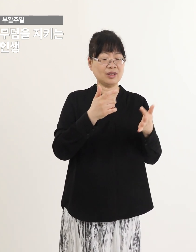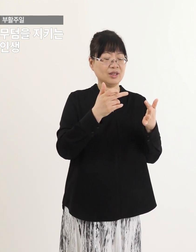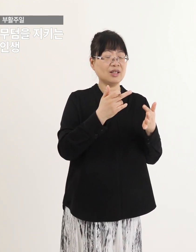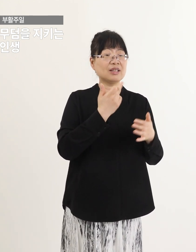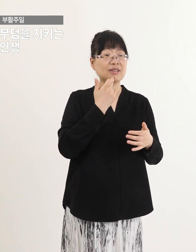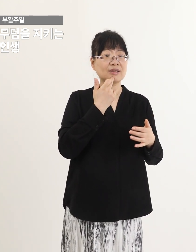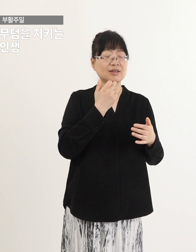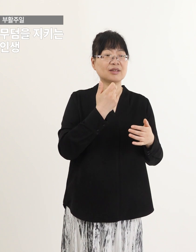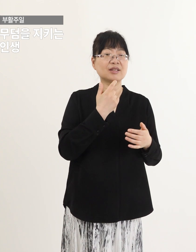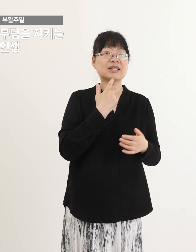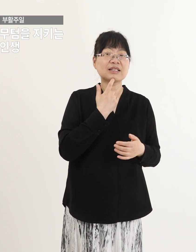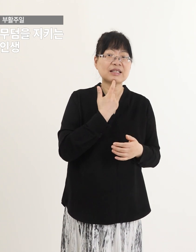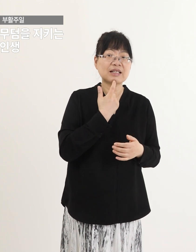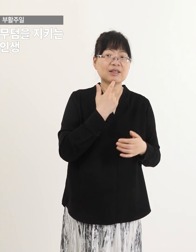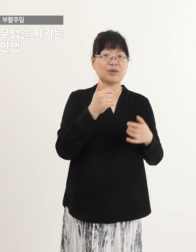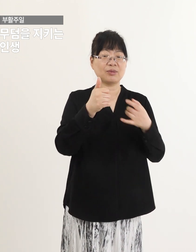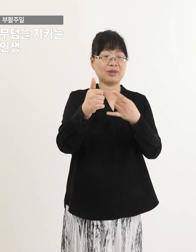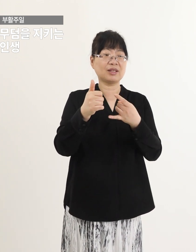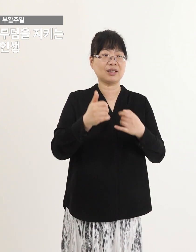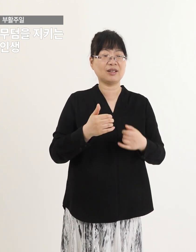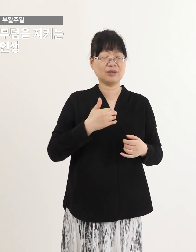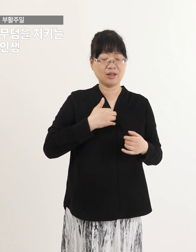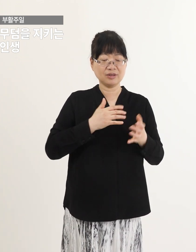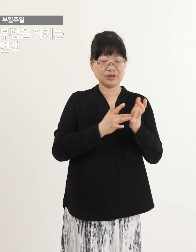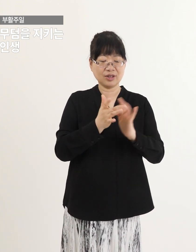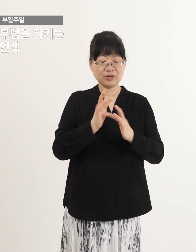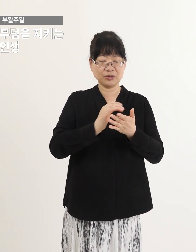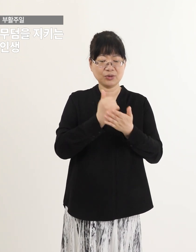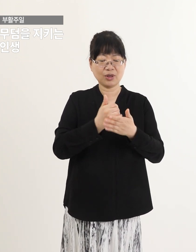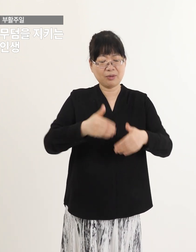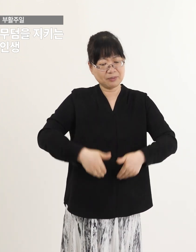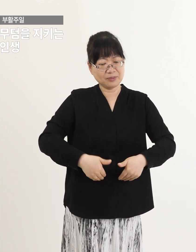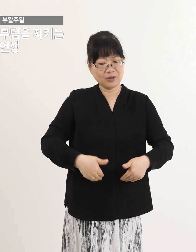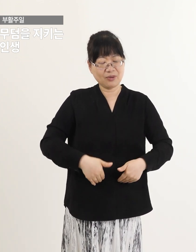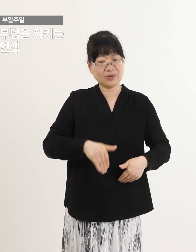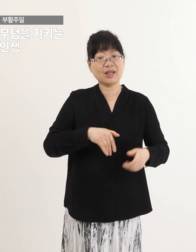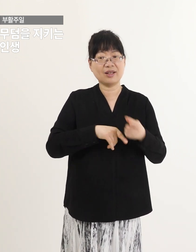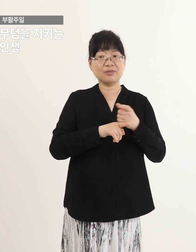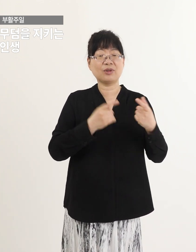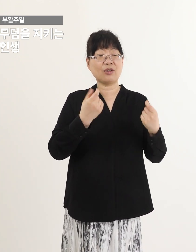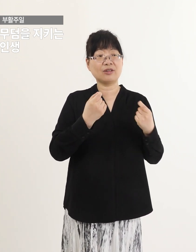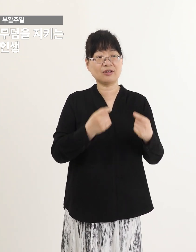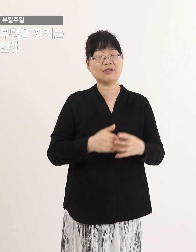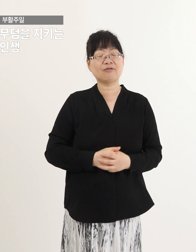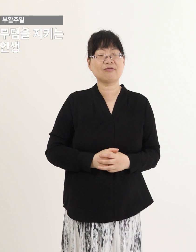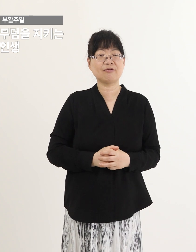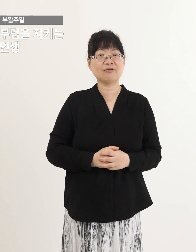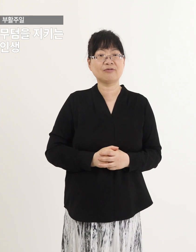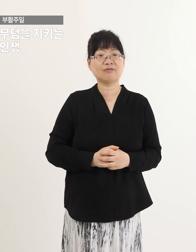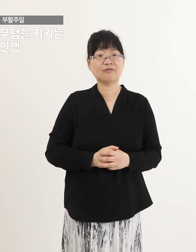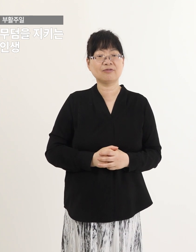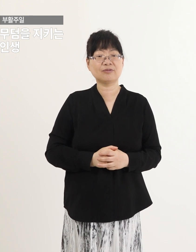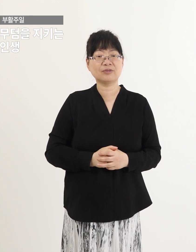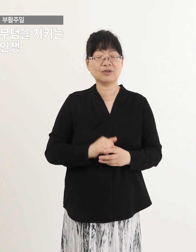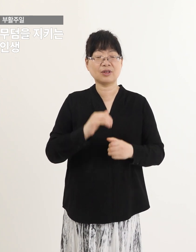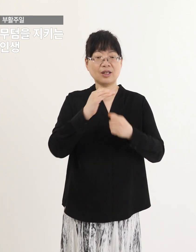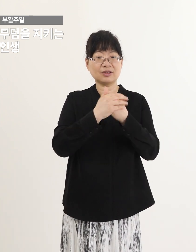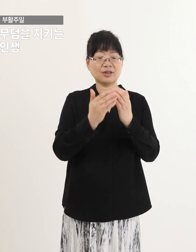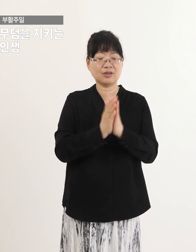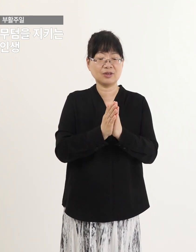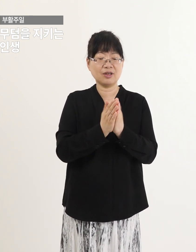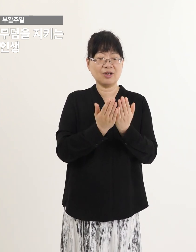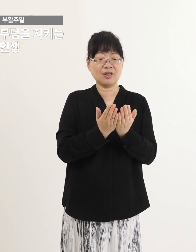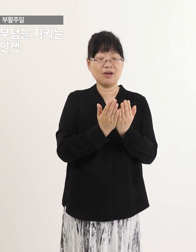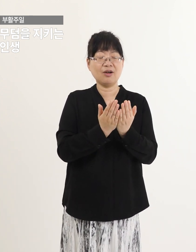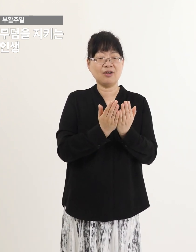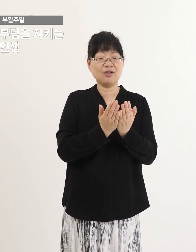나는 예수 그리스도가 필요합니다. 그 뜻이거든요. 그걸 성경